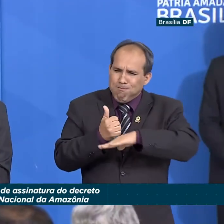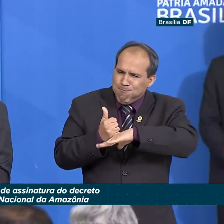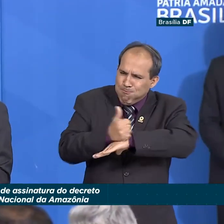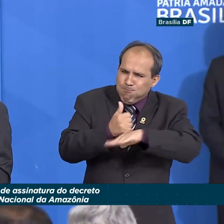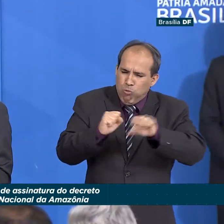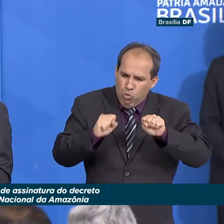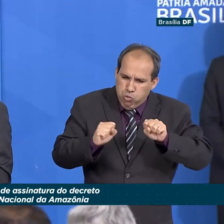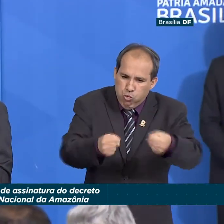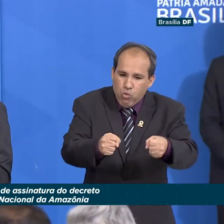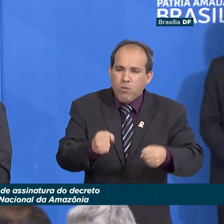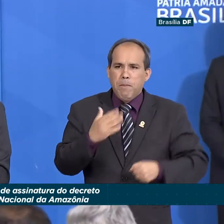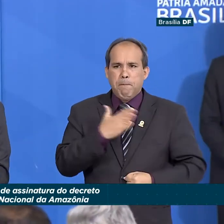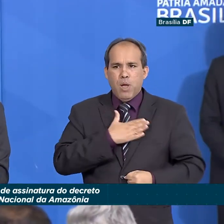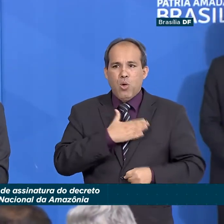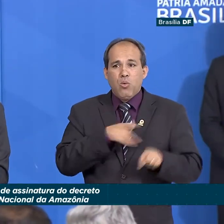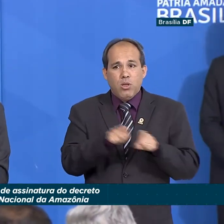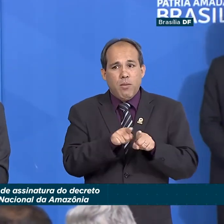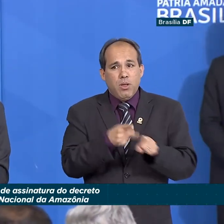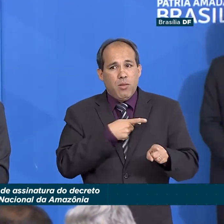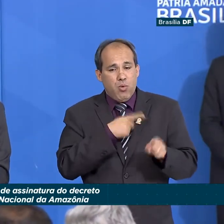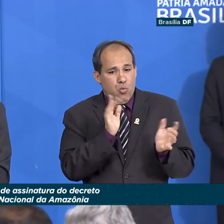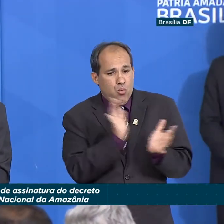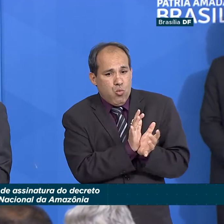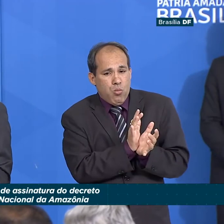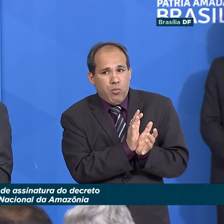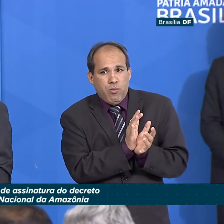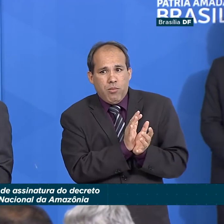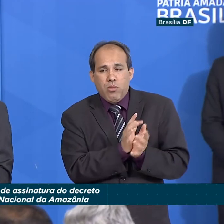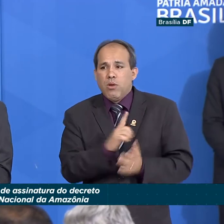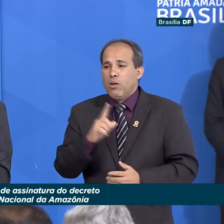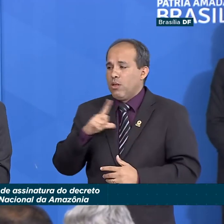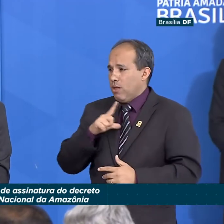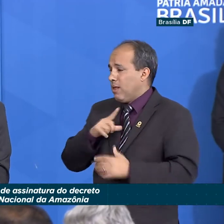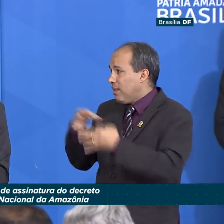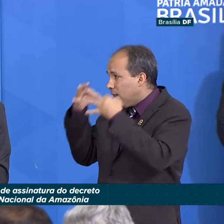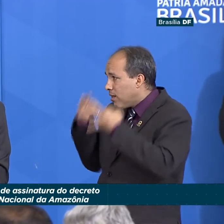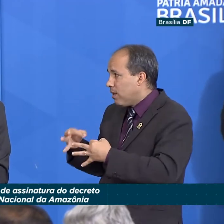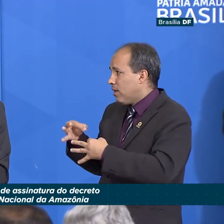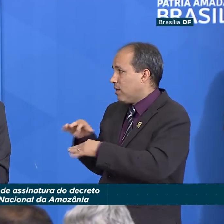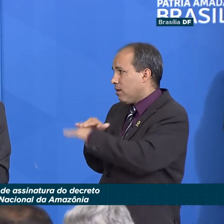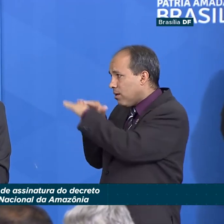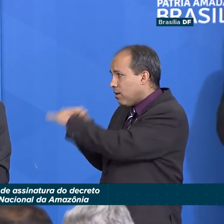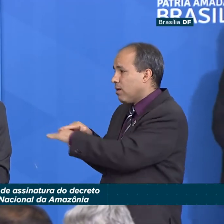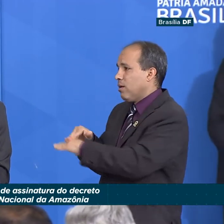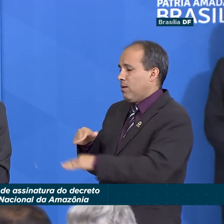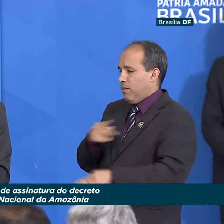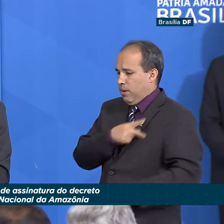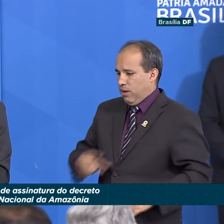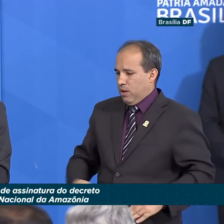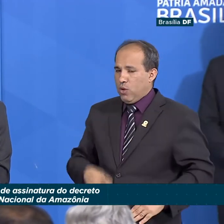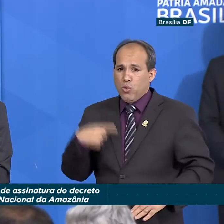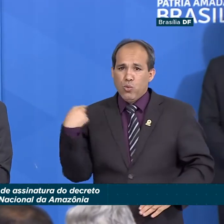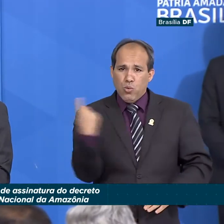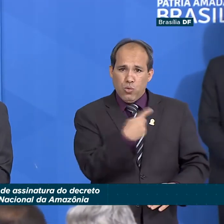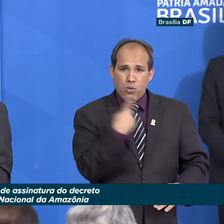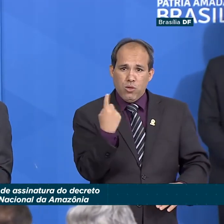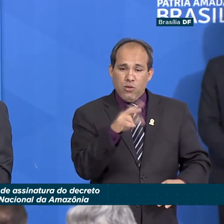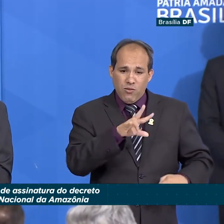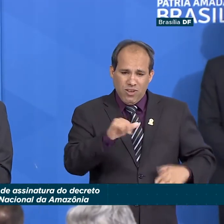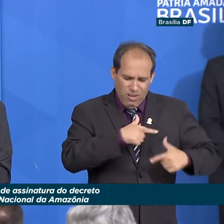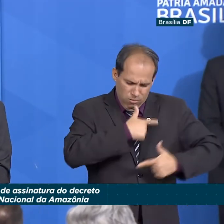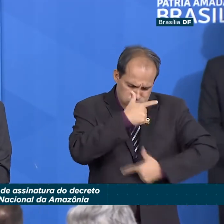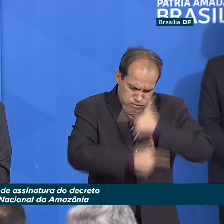esforços meus e de minha equipe. Tenha certeza, senhor presidente, de que trabalharemos para